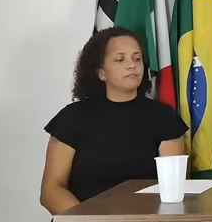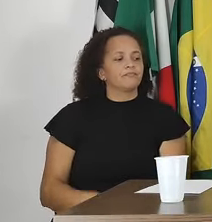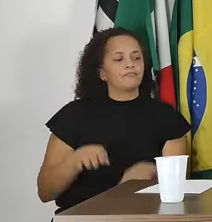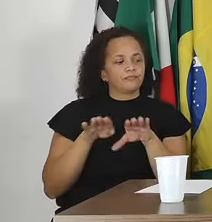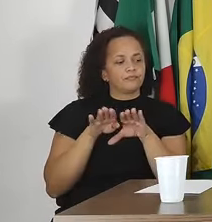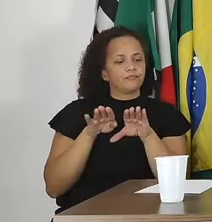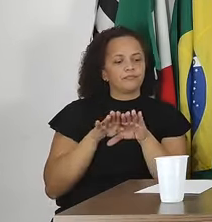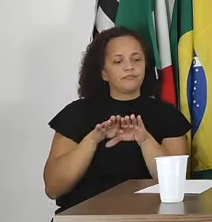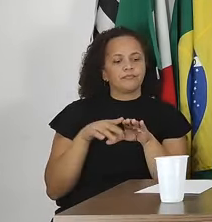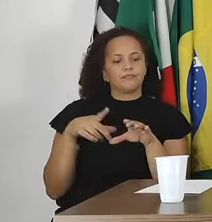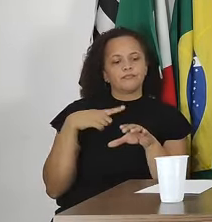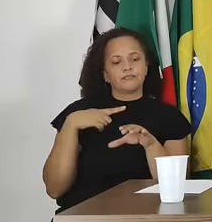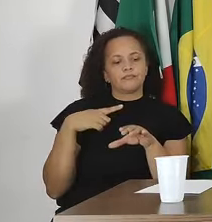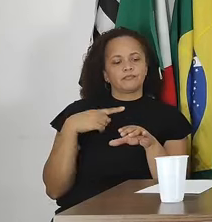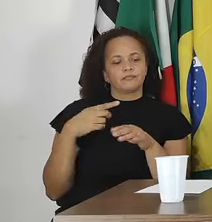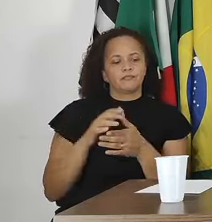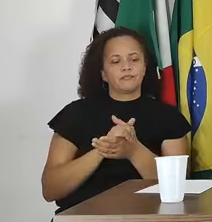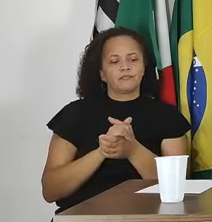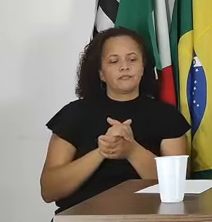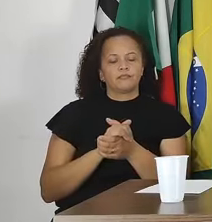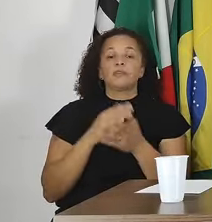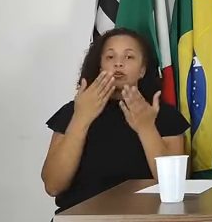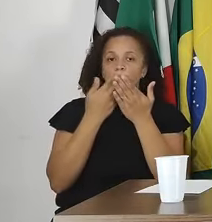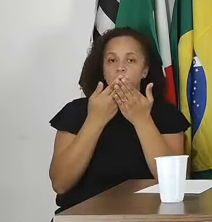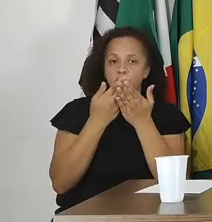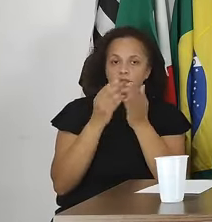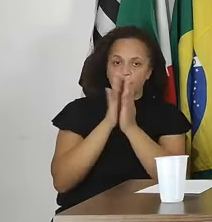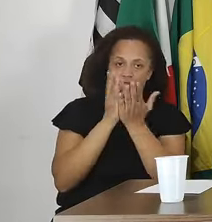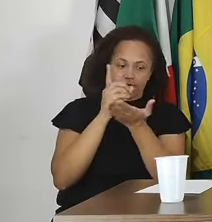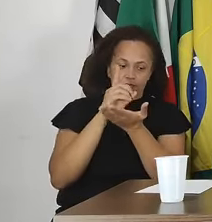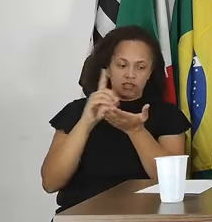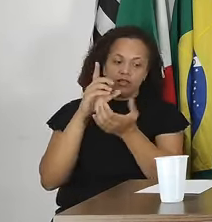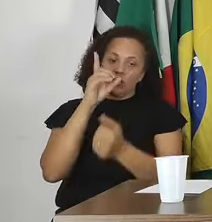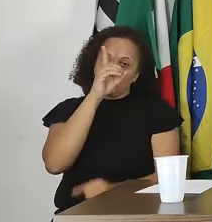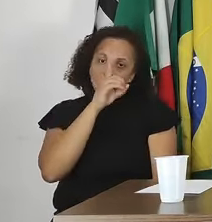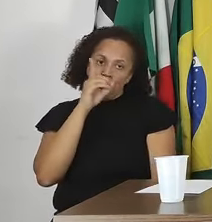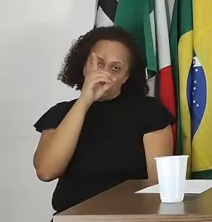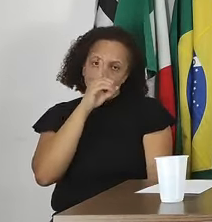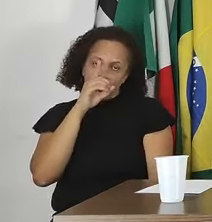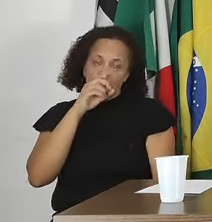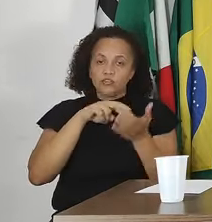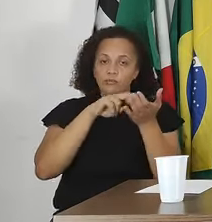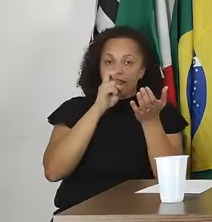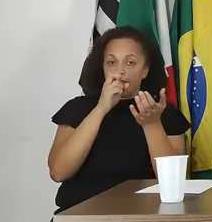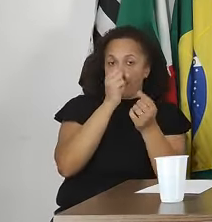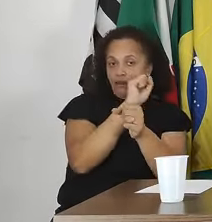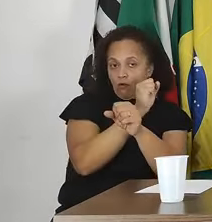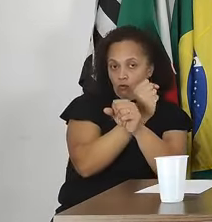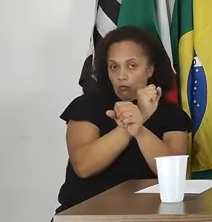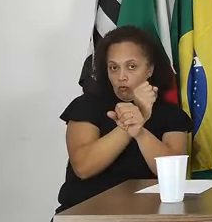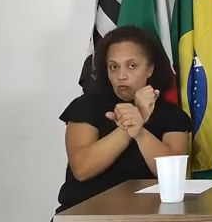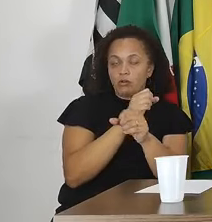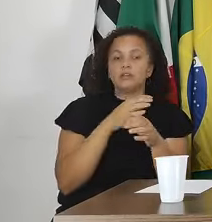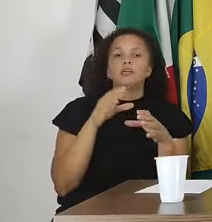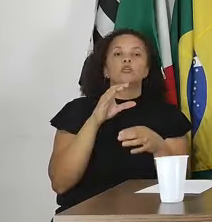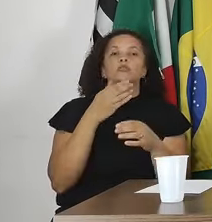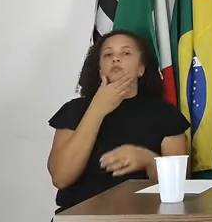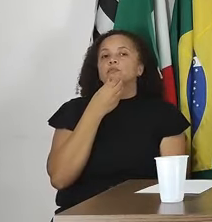temos a classe de doutrina no domingo, às 8 horas com Marcelo